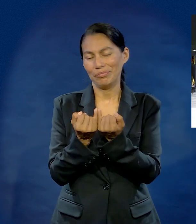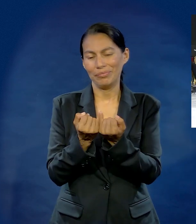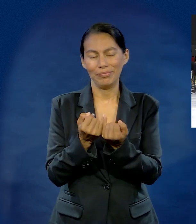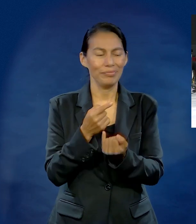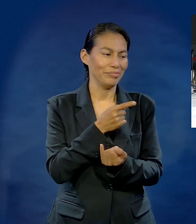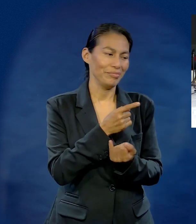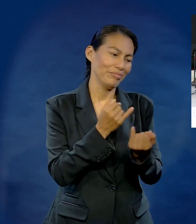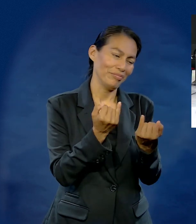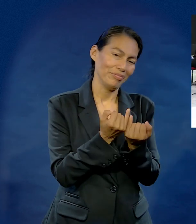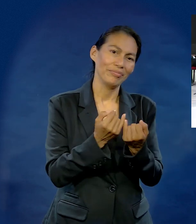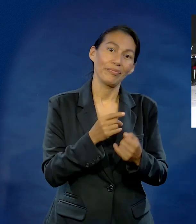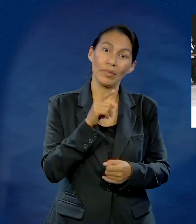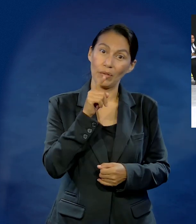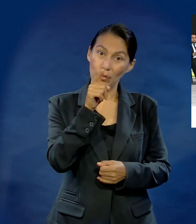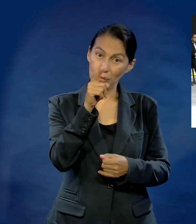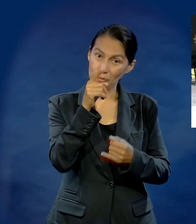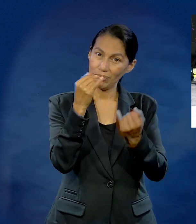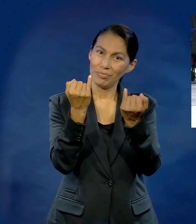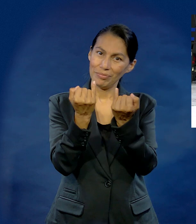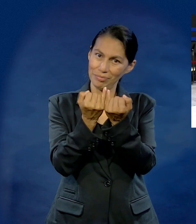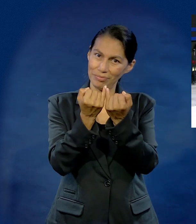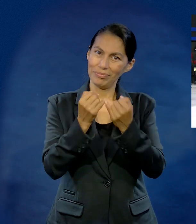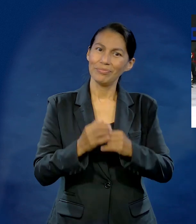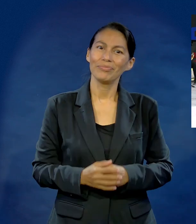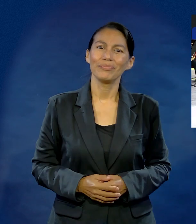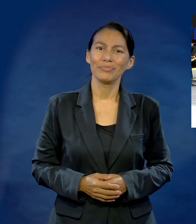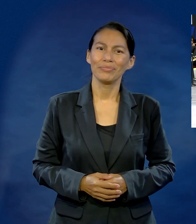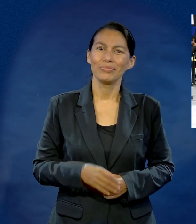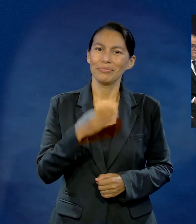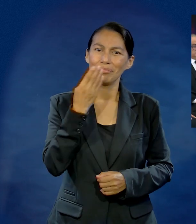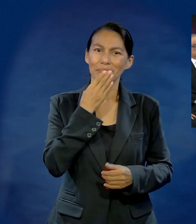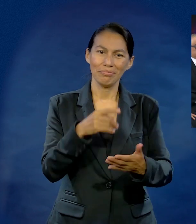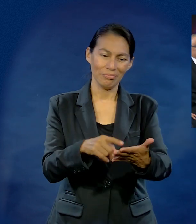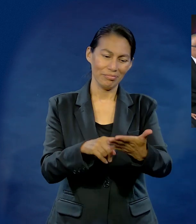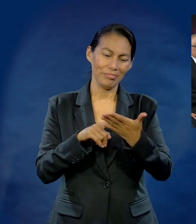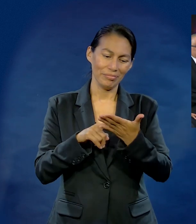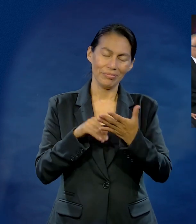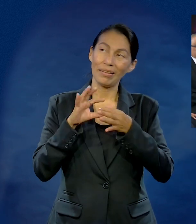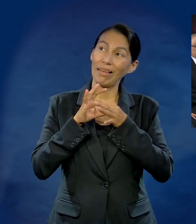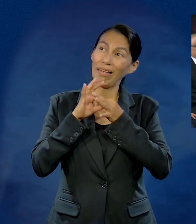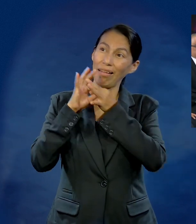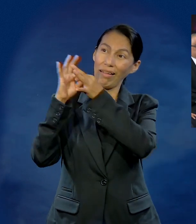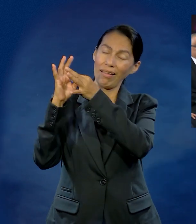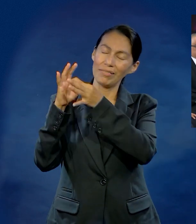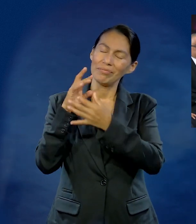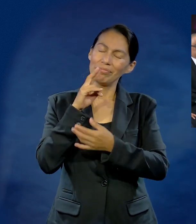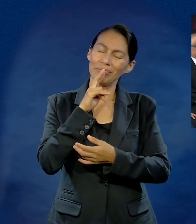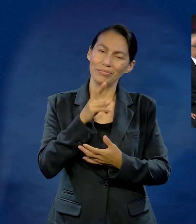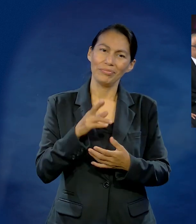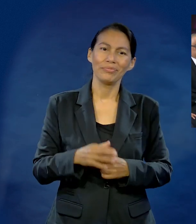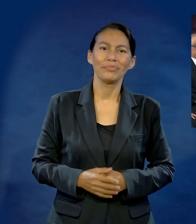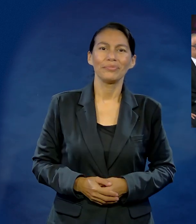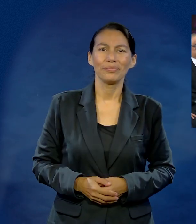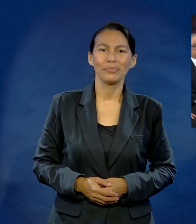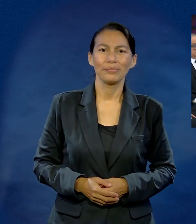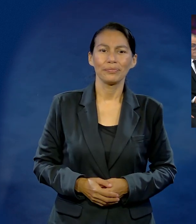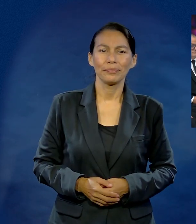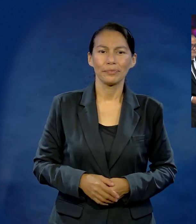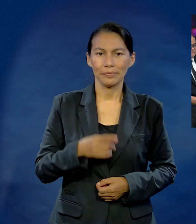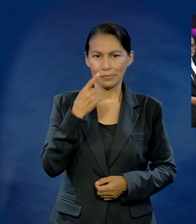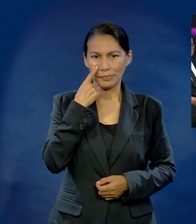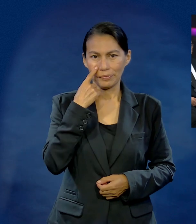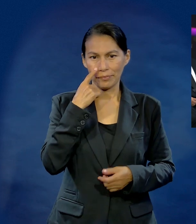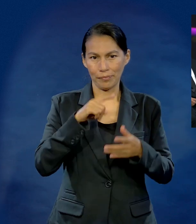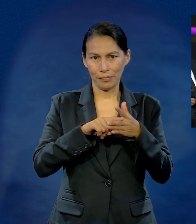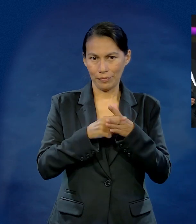Mas el hombre necio se pierde en su propia locura. Dile al de al lado,